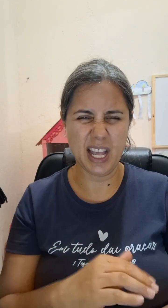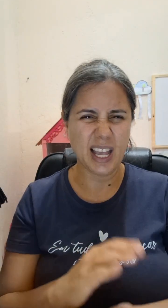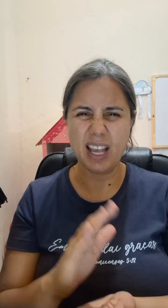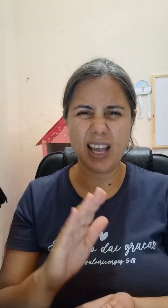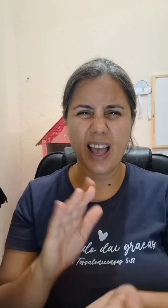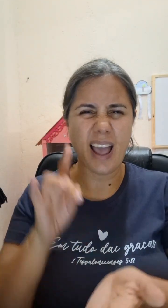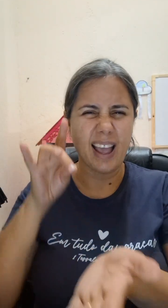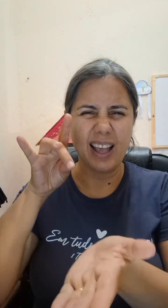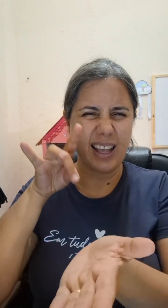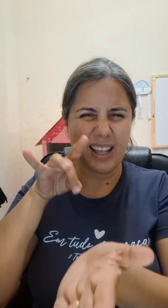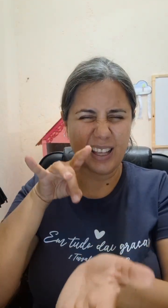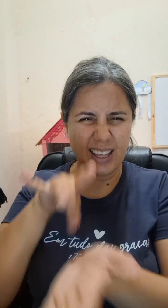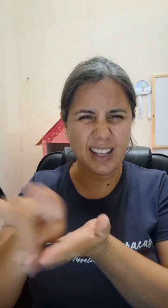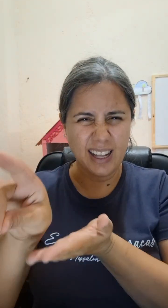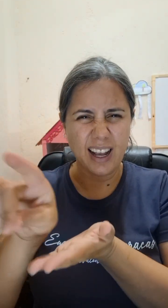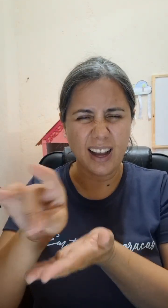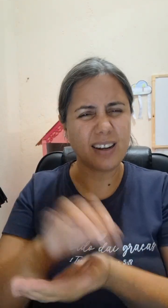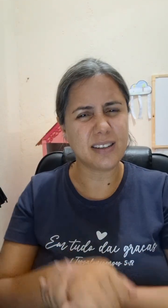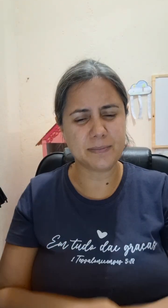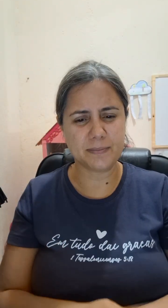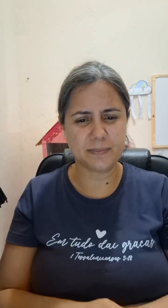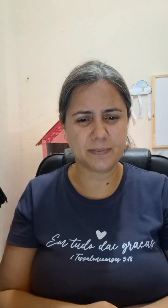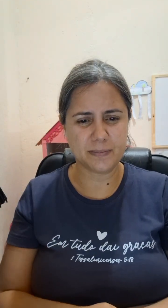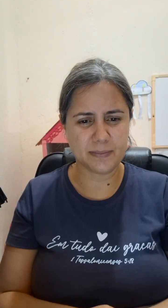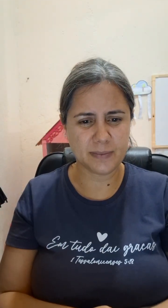Muitas pessoas se enganam,